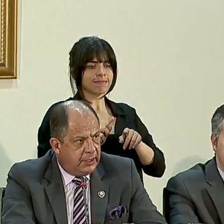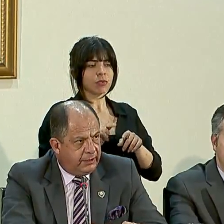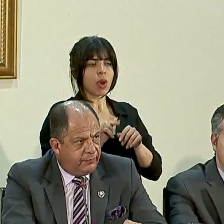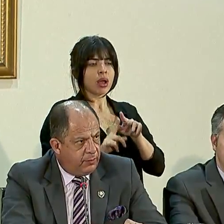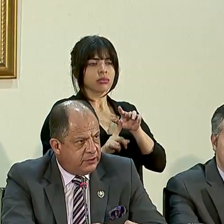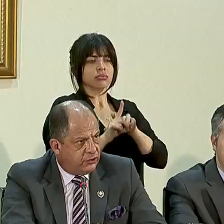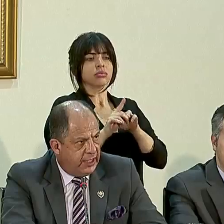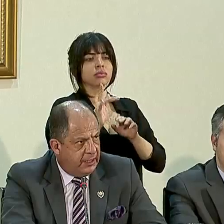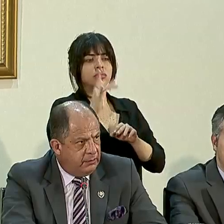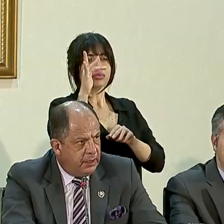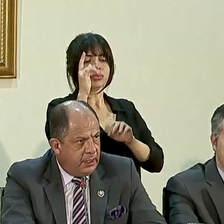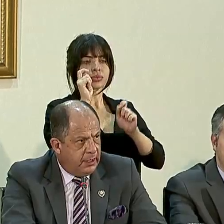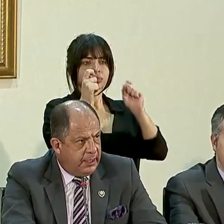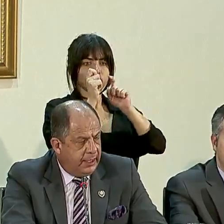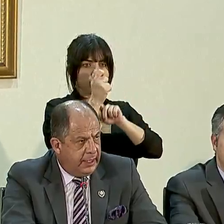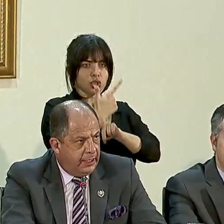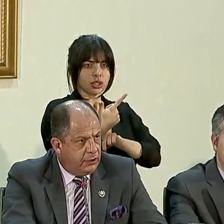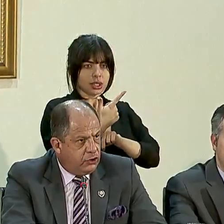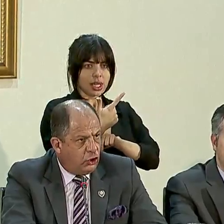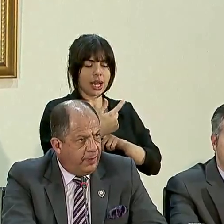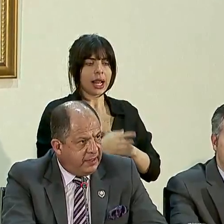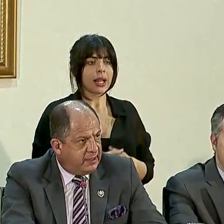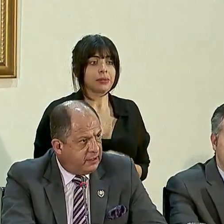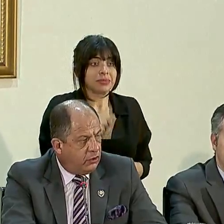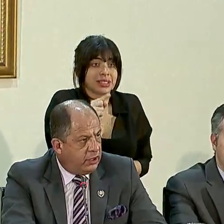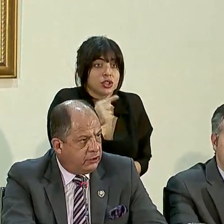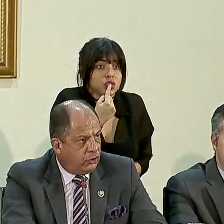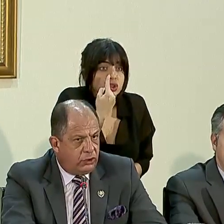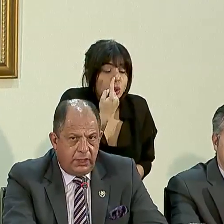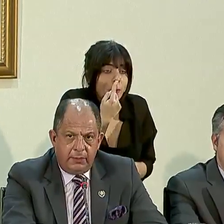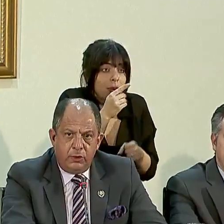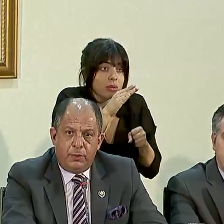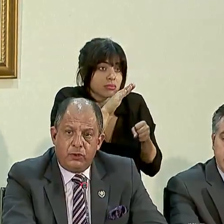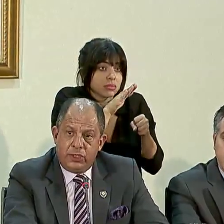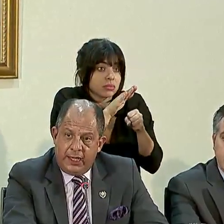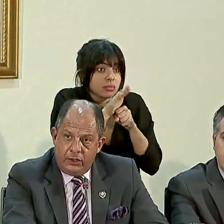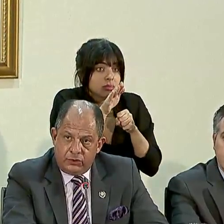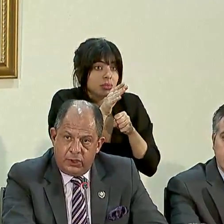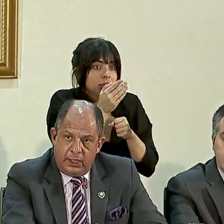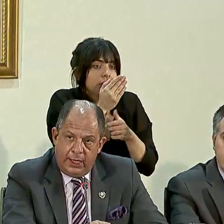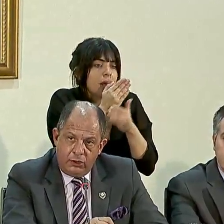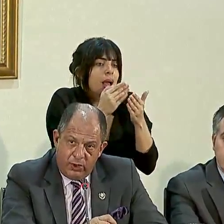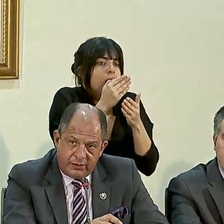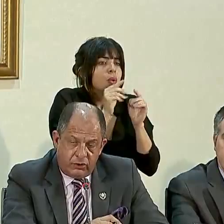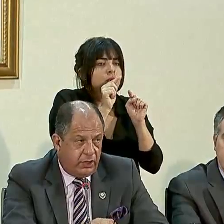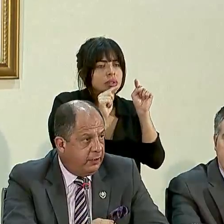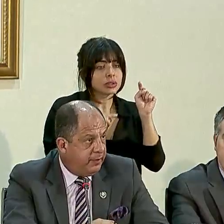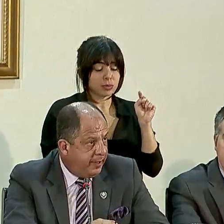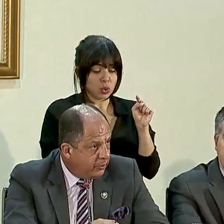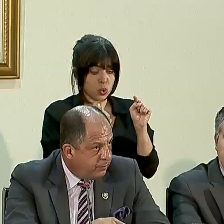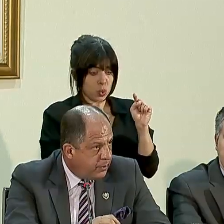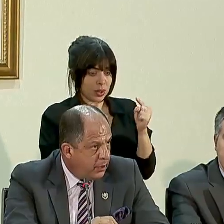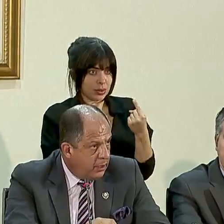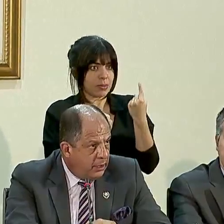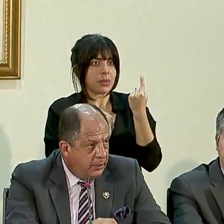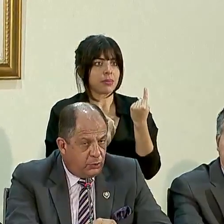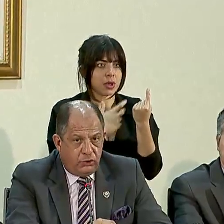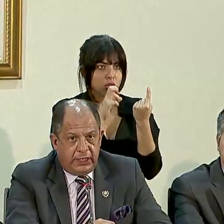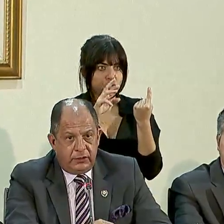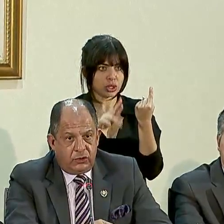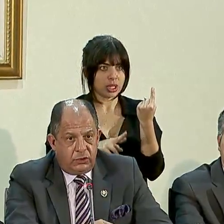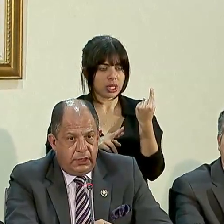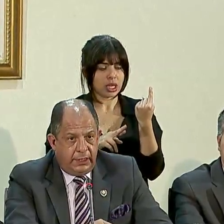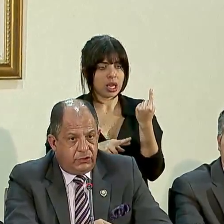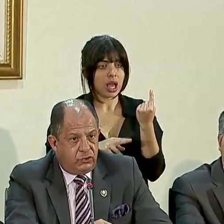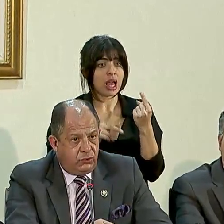luz de la reforma social, que solamente se concretó en muy pocos de ellos, el nuestro el primero. Y por